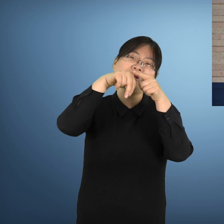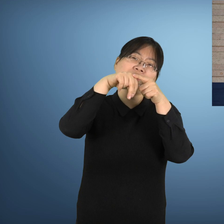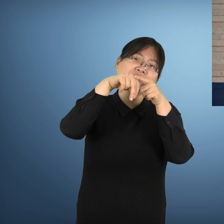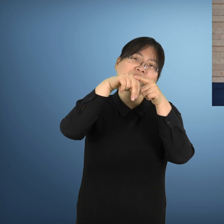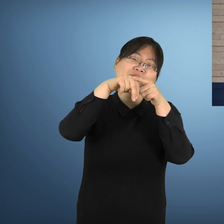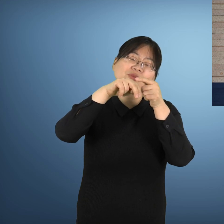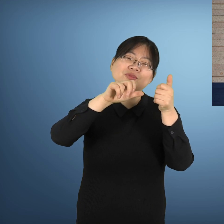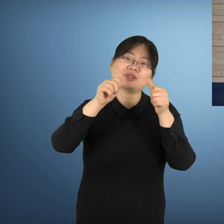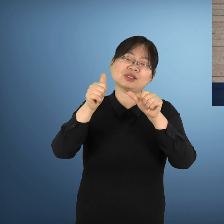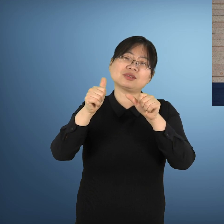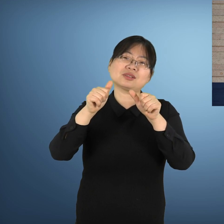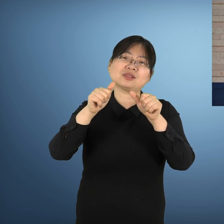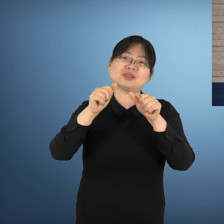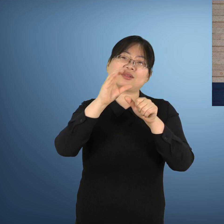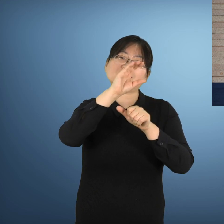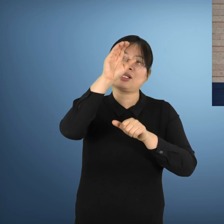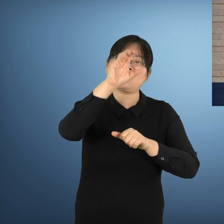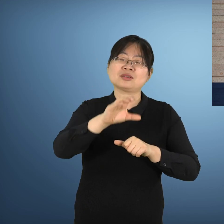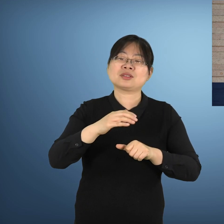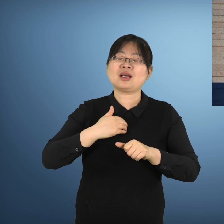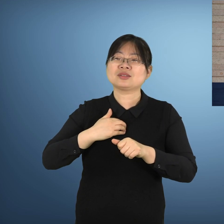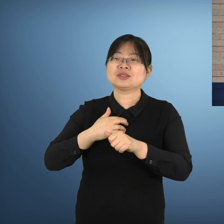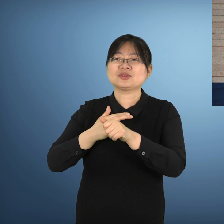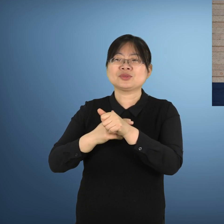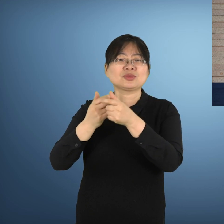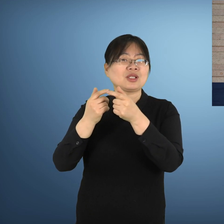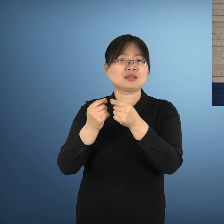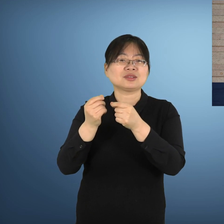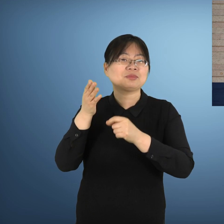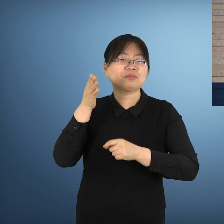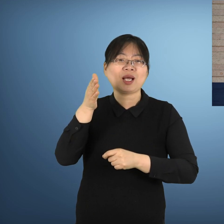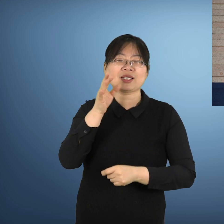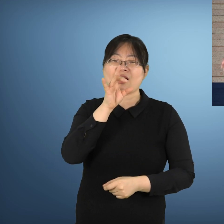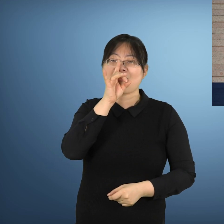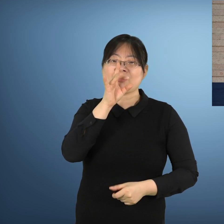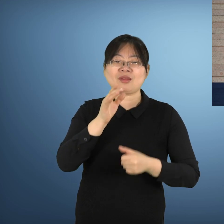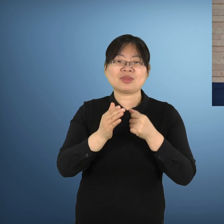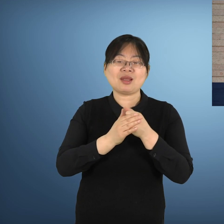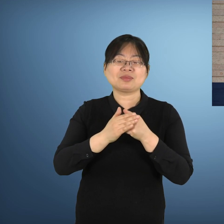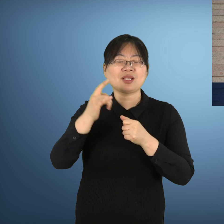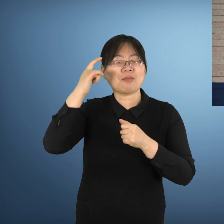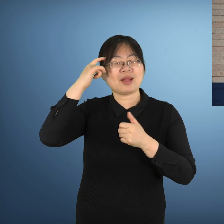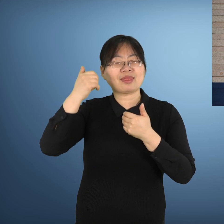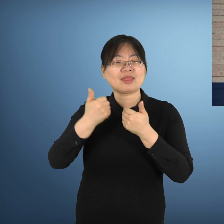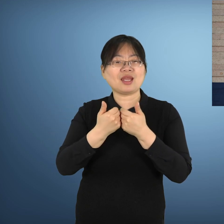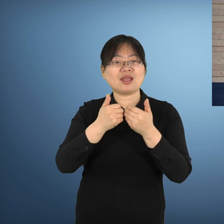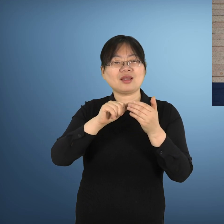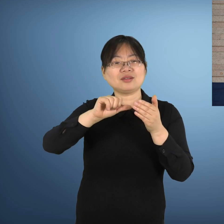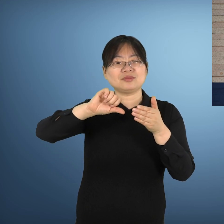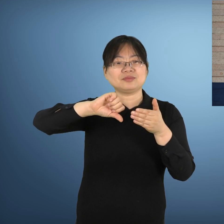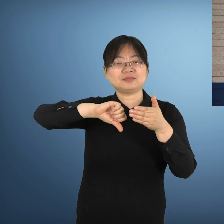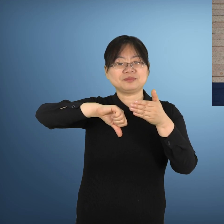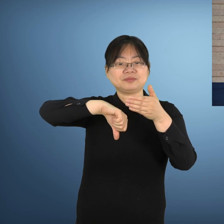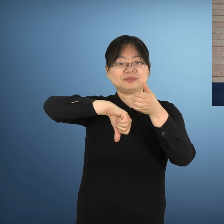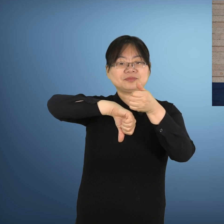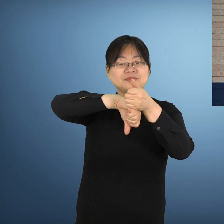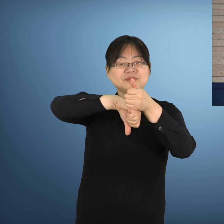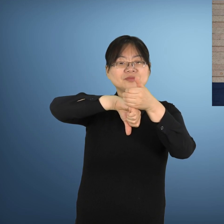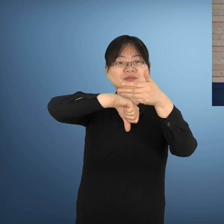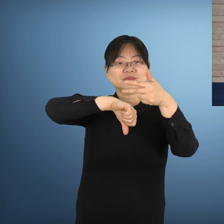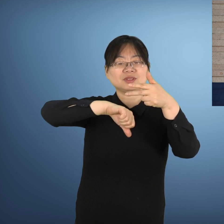십자가에 나는 감히 스승과 같은 방향으로 죽을 수 없다 해서 거꾸로 십자가에 매달려